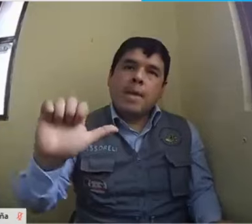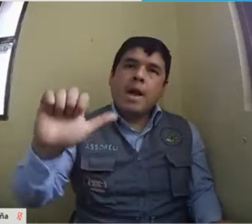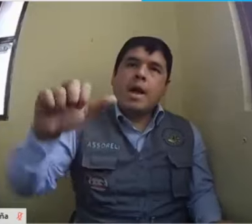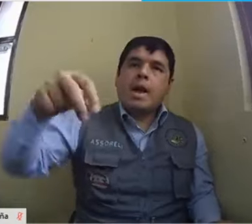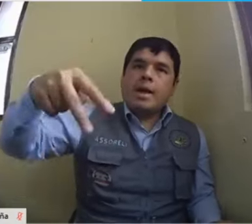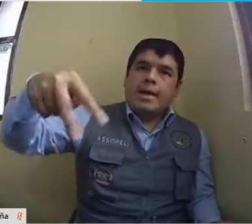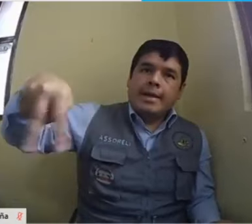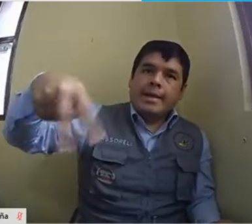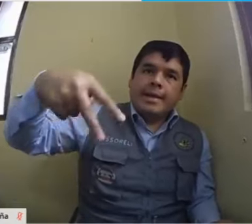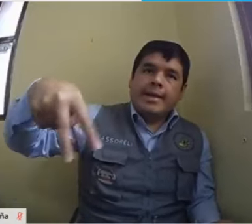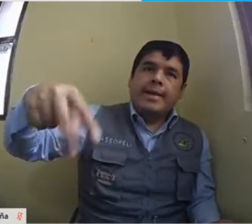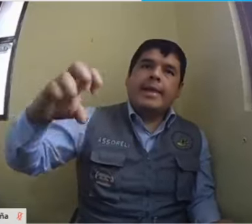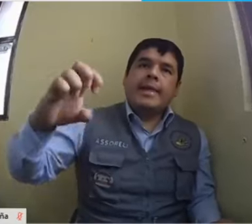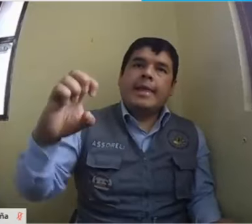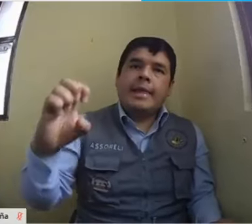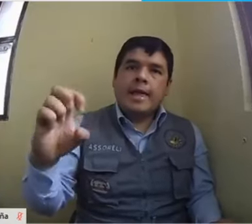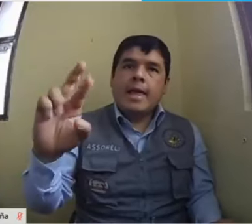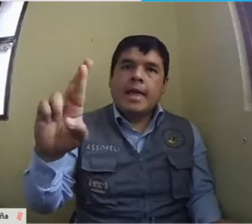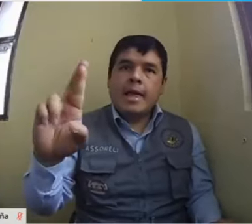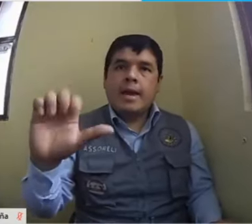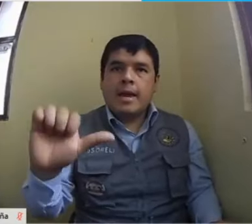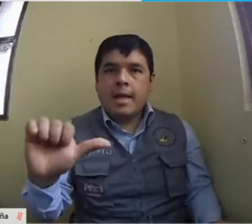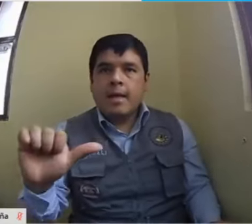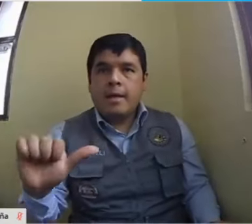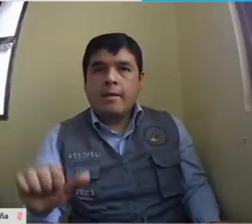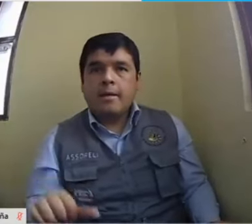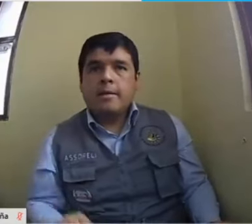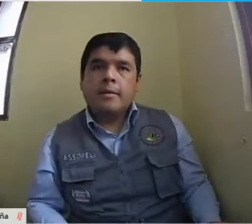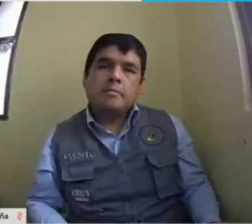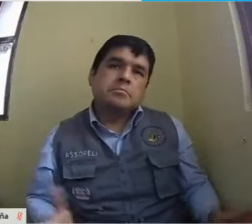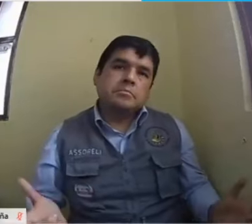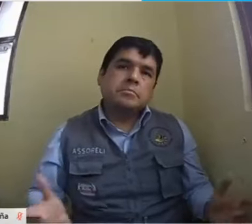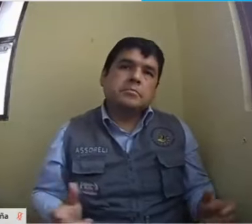ajá, así, Caterina. Compañero, muy bien, Melissa.